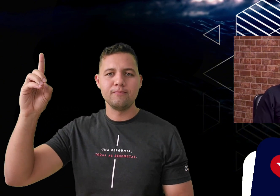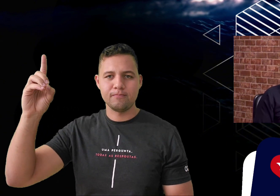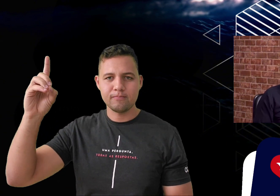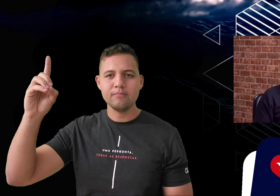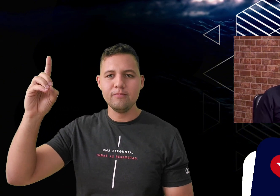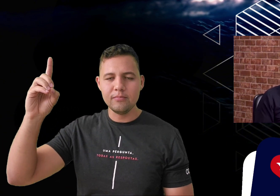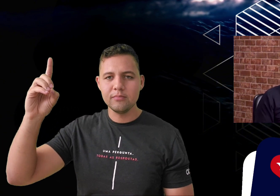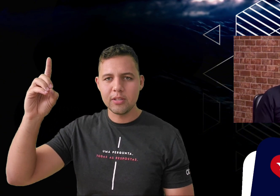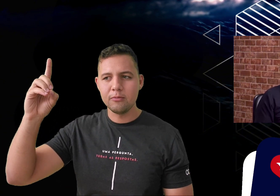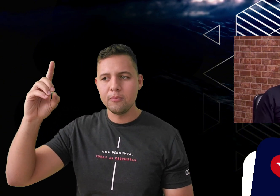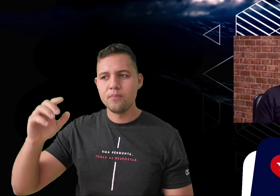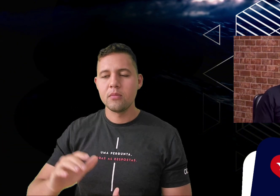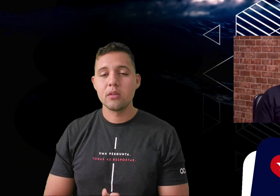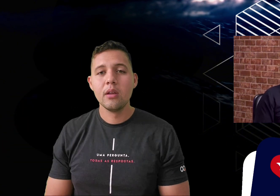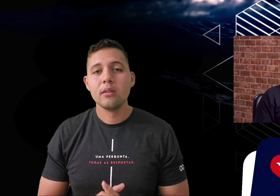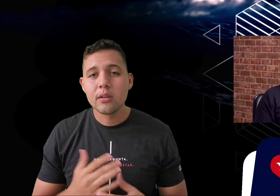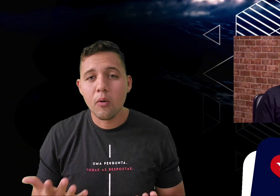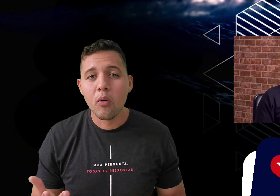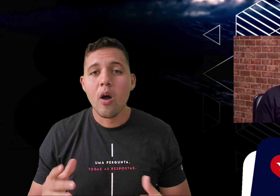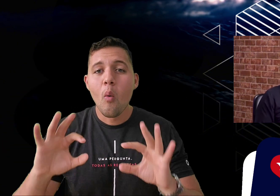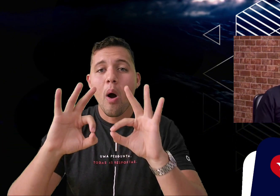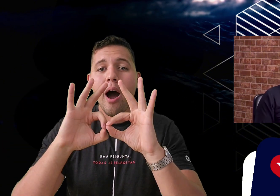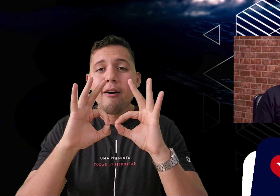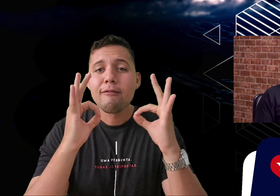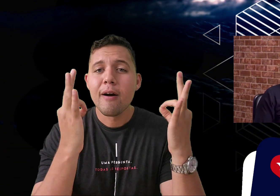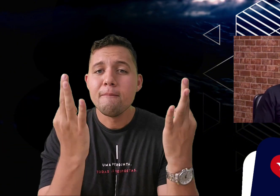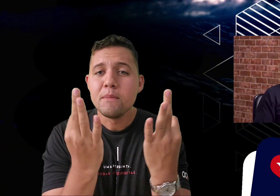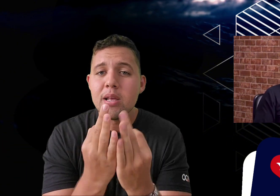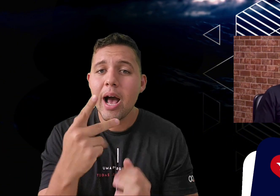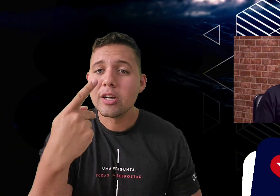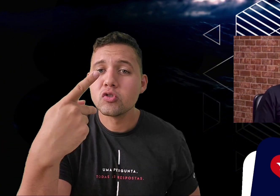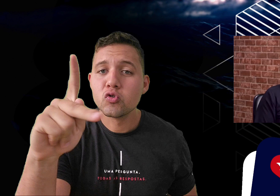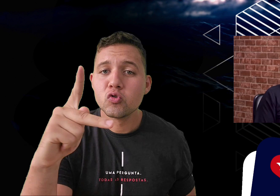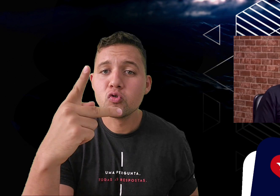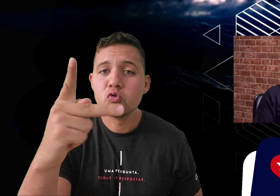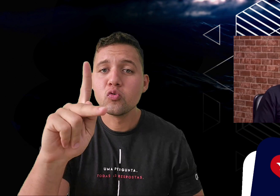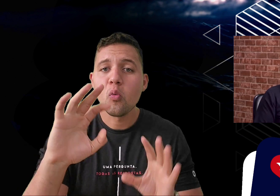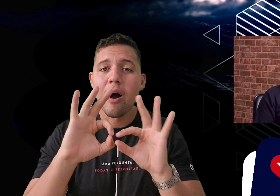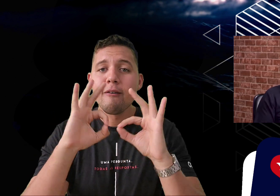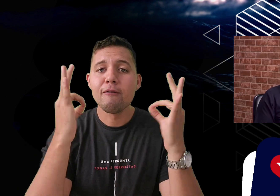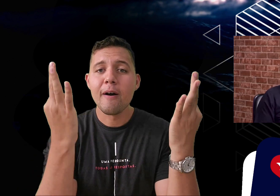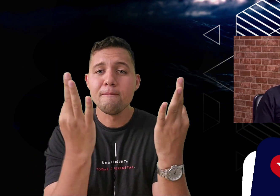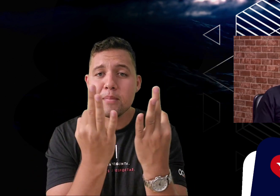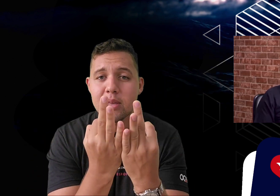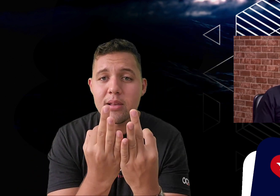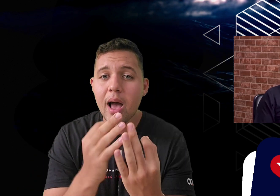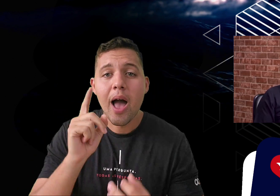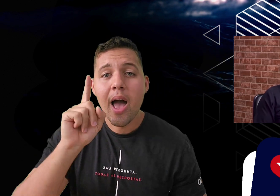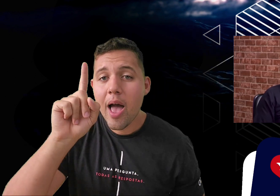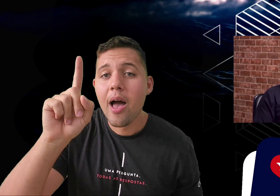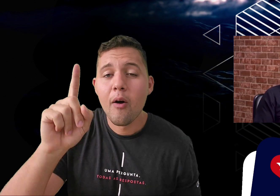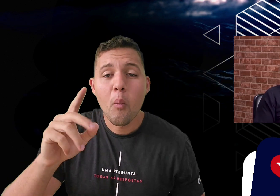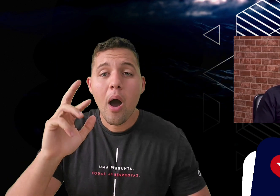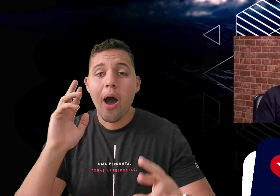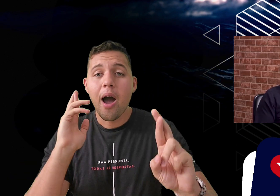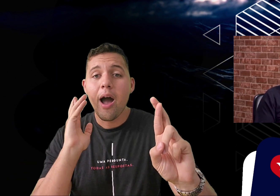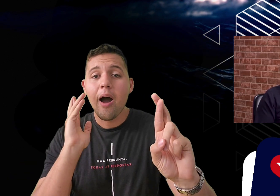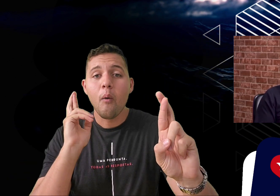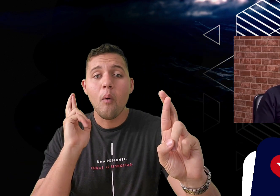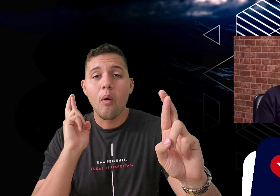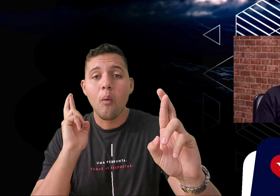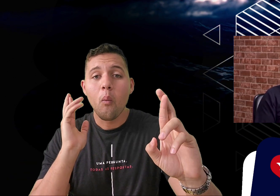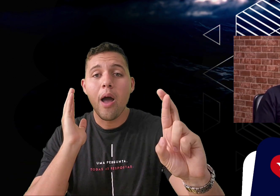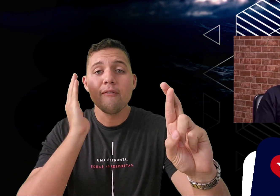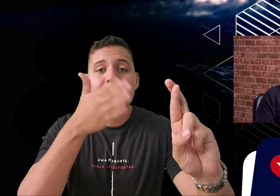quando você vive numa família, você já está mais do que meio caminho andado para